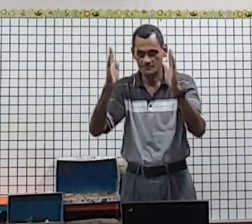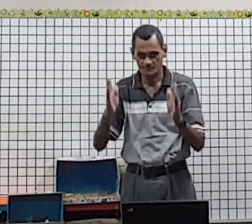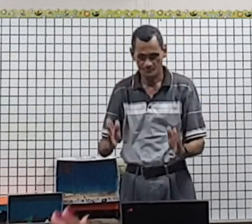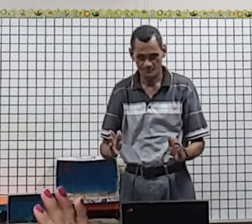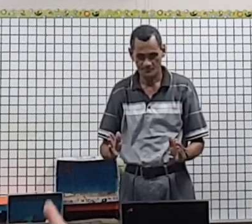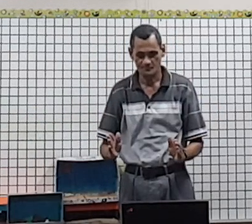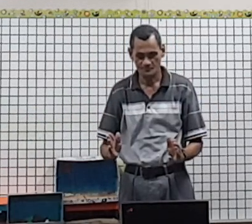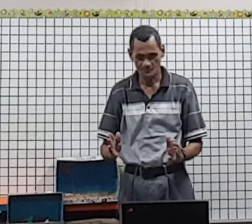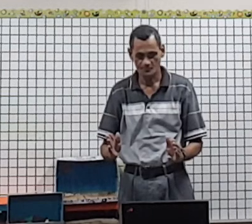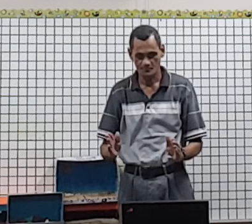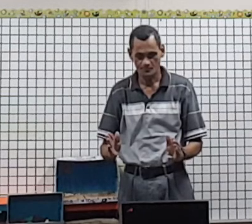maestro,